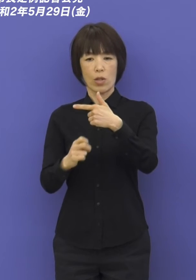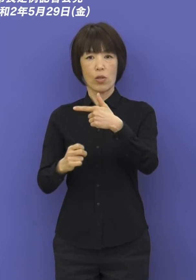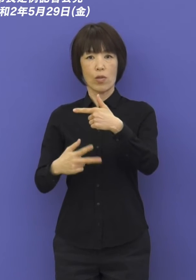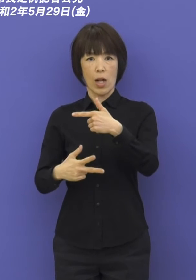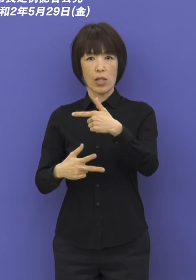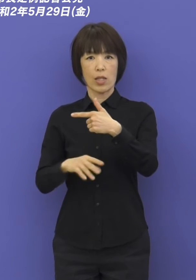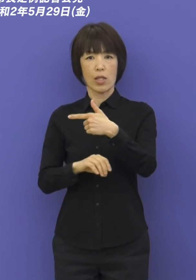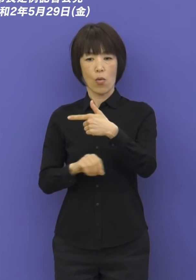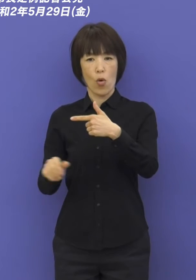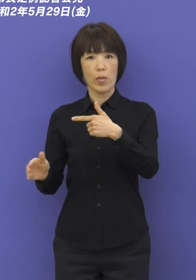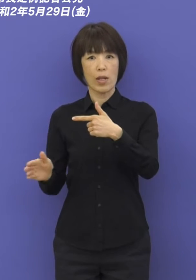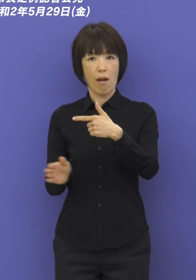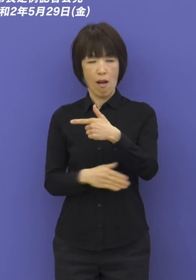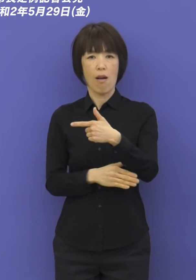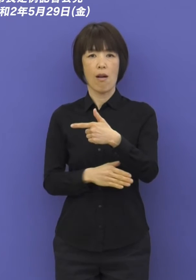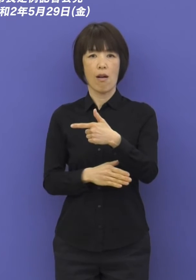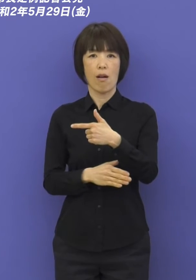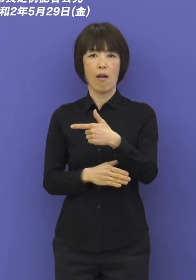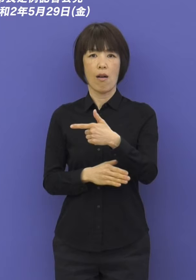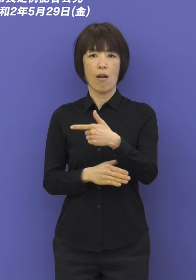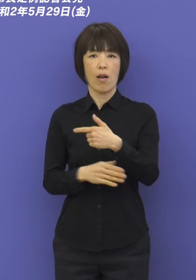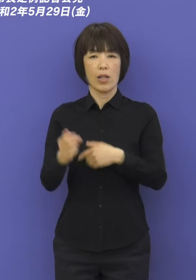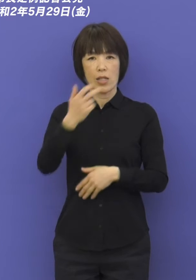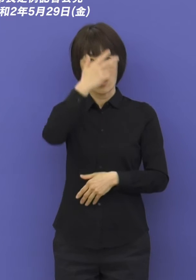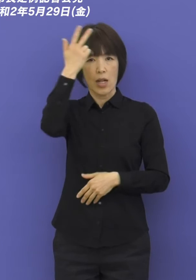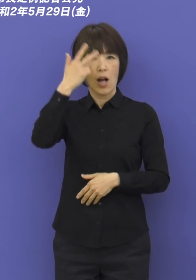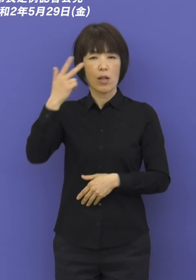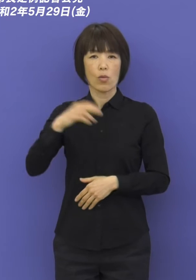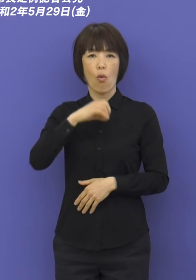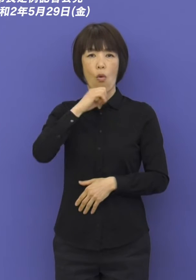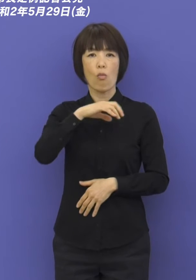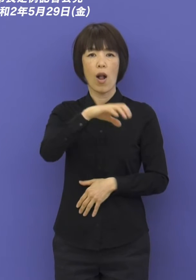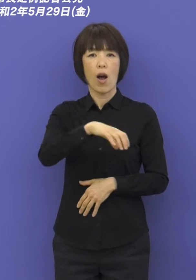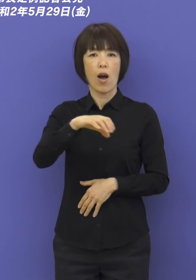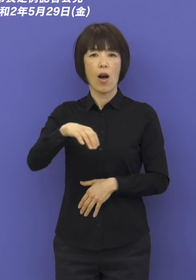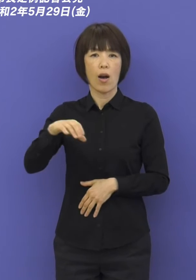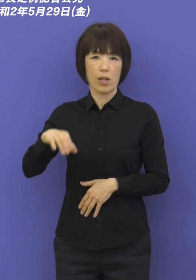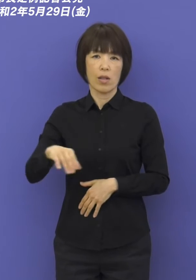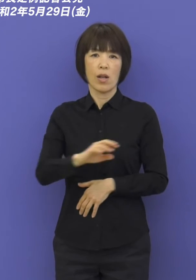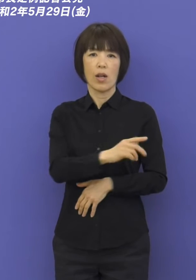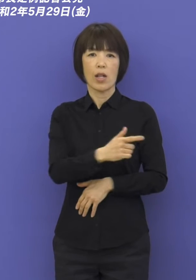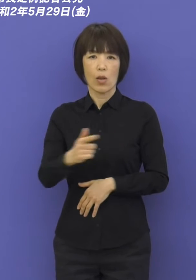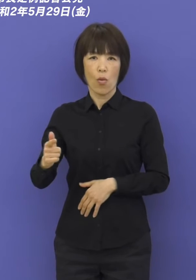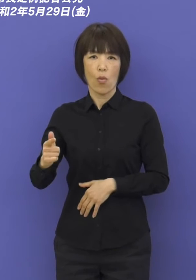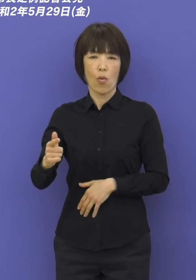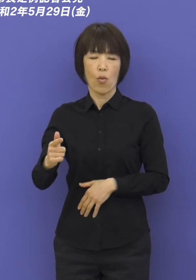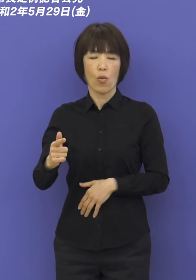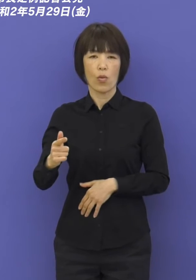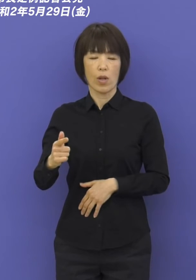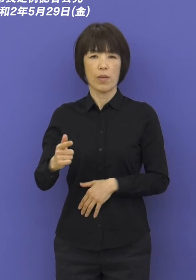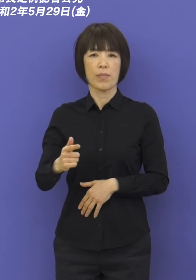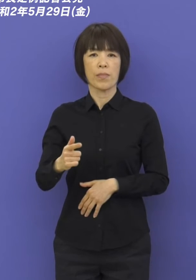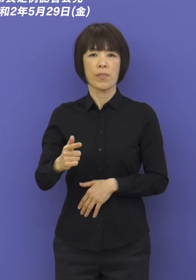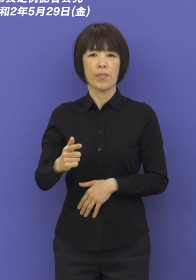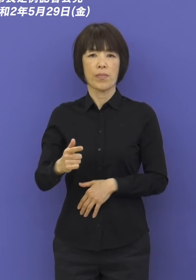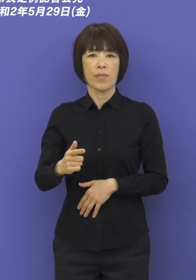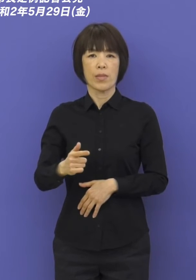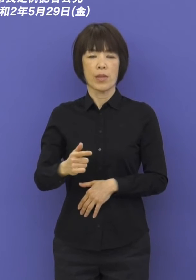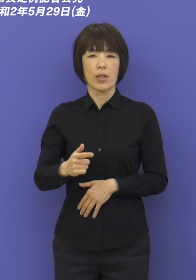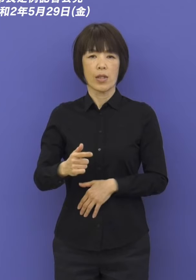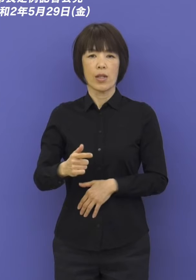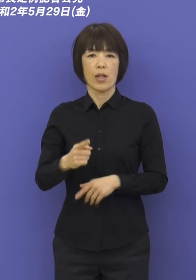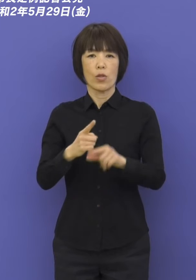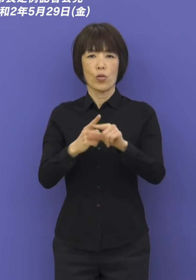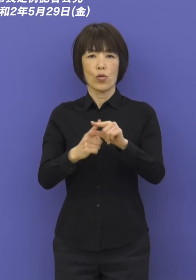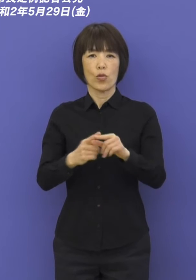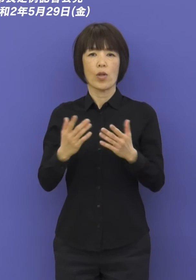日土曜日を皮切りに、シーハット大村などで、など市内各所で、大村市中